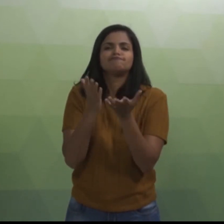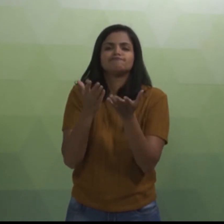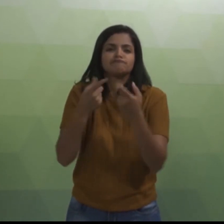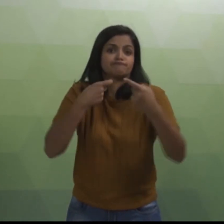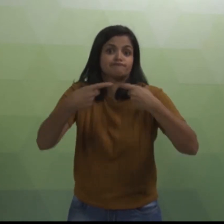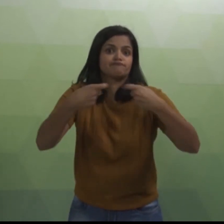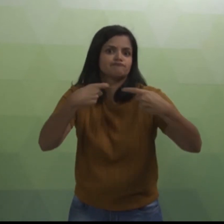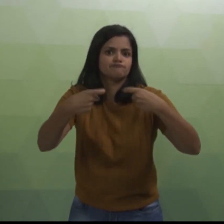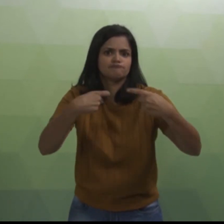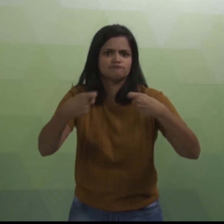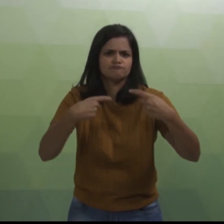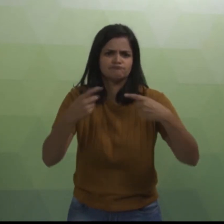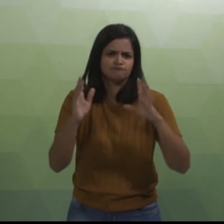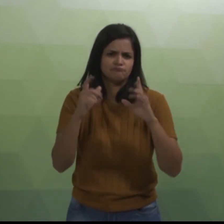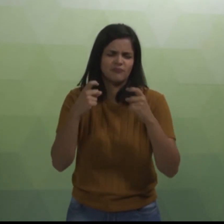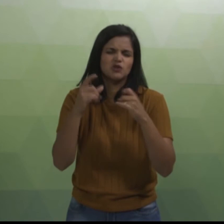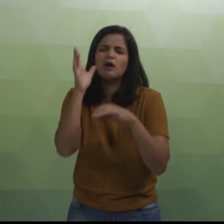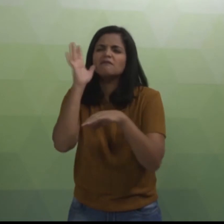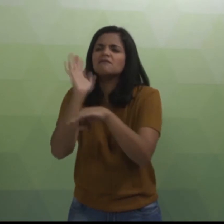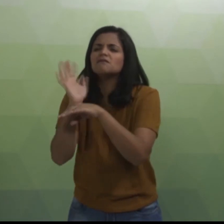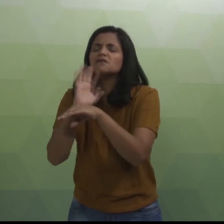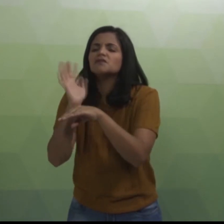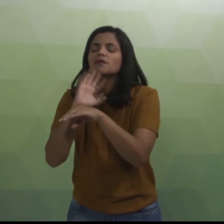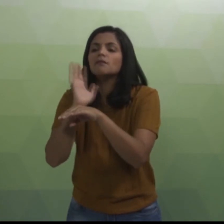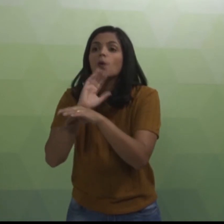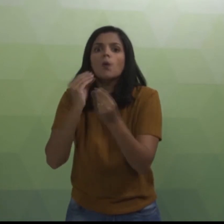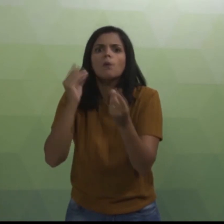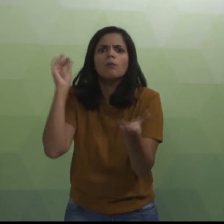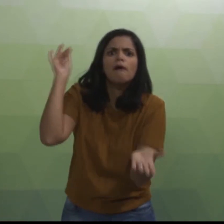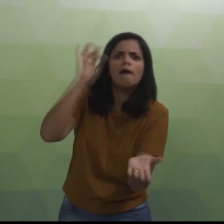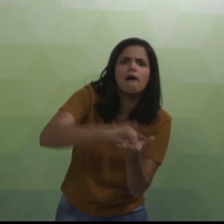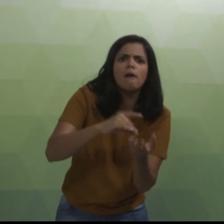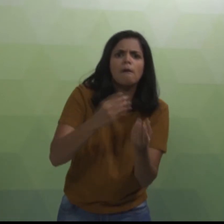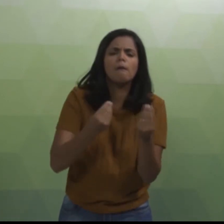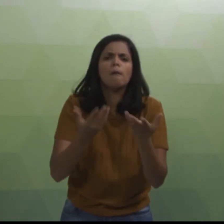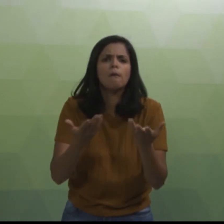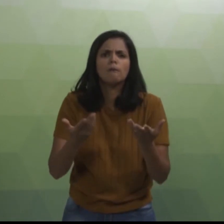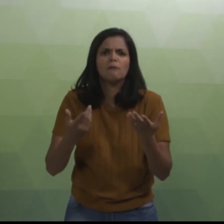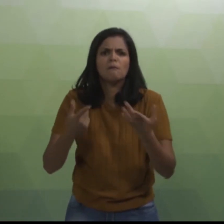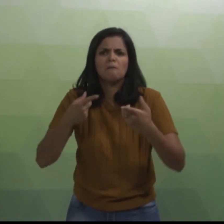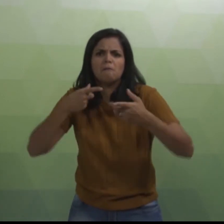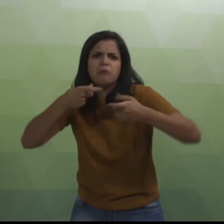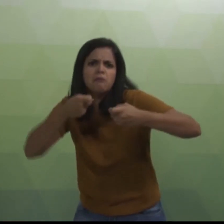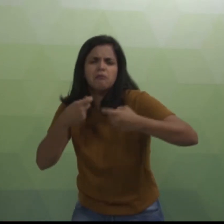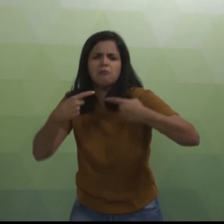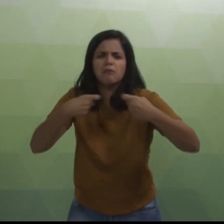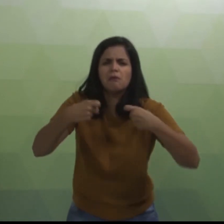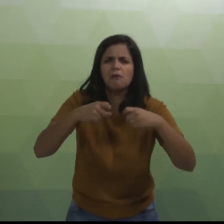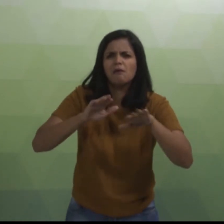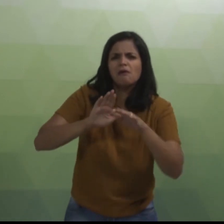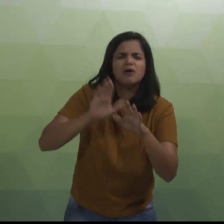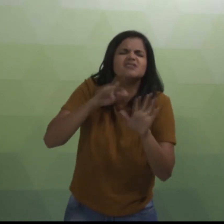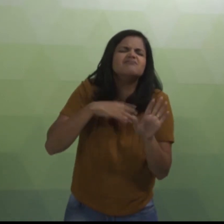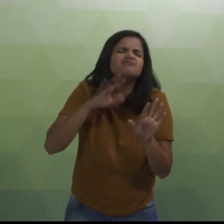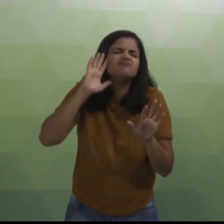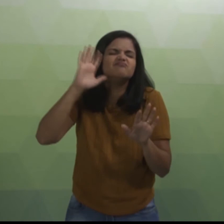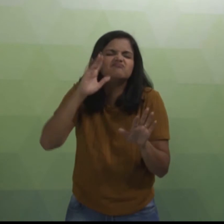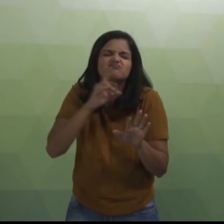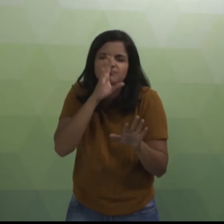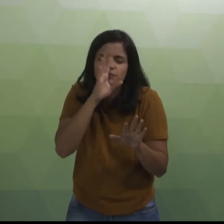conheço determinado acontecimento, por exemplo, uma guerra, como é que eu vou marcar? Como eu vou falar sobre ela? Como